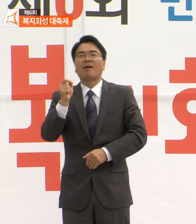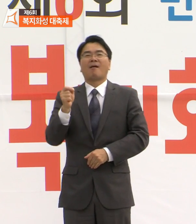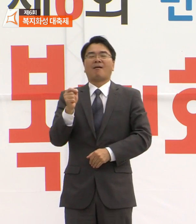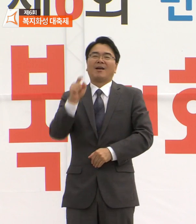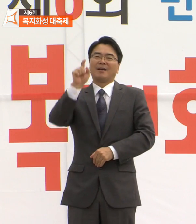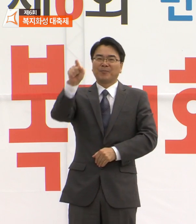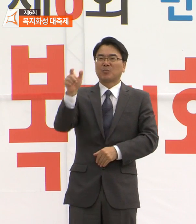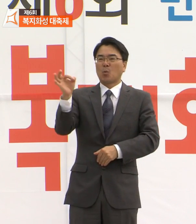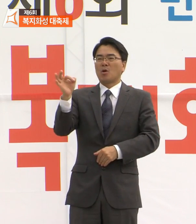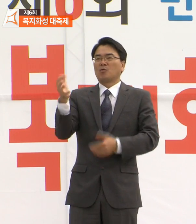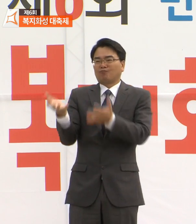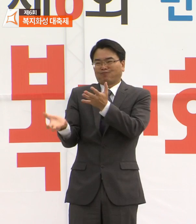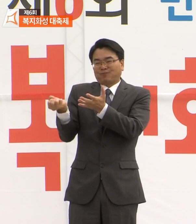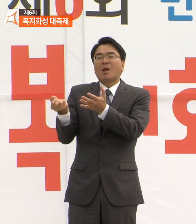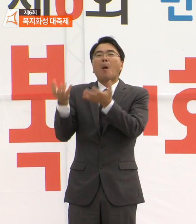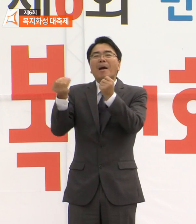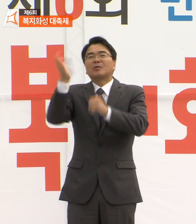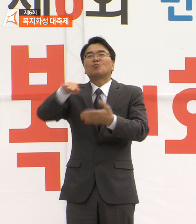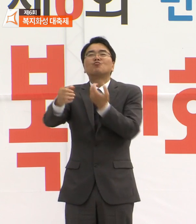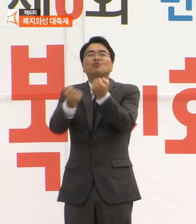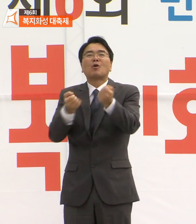많아도 투자를 못 하고 있으면 안 하고 있으면서